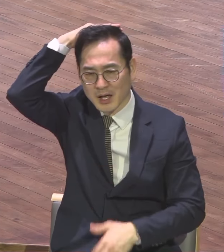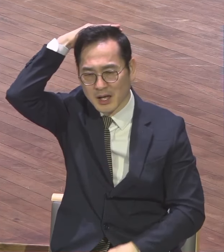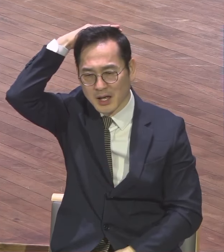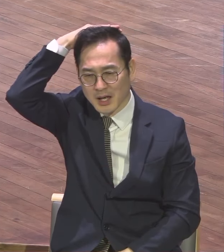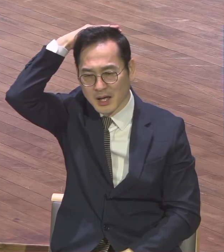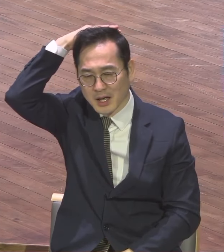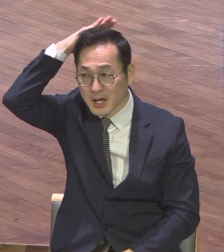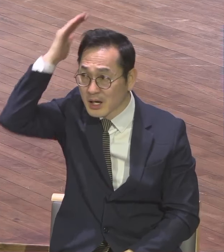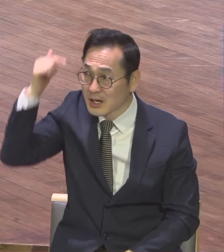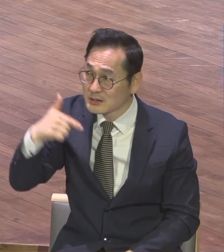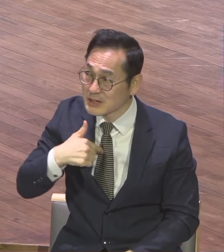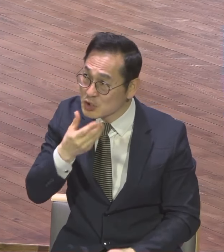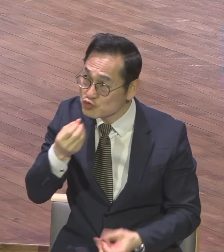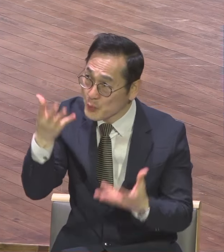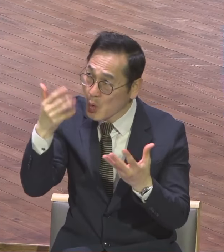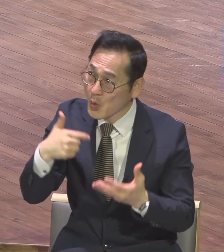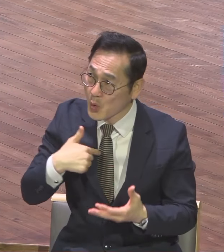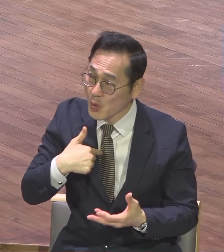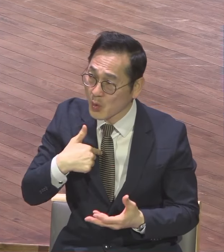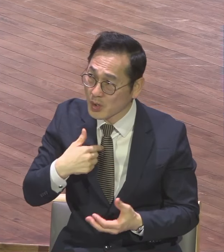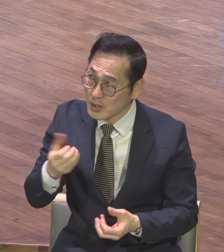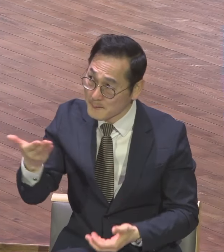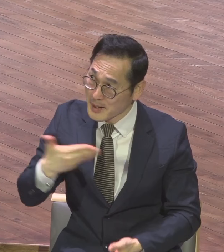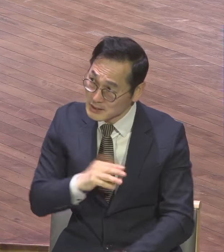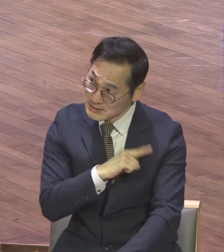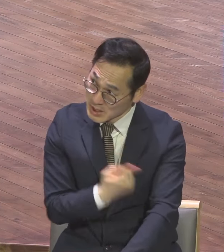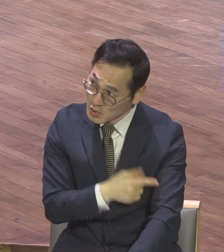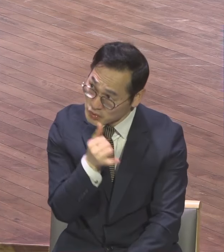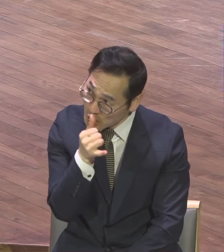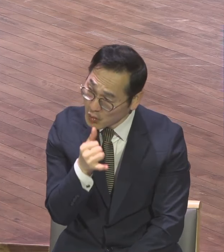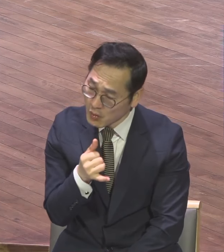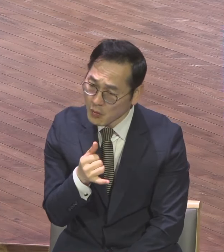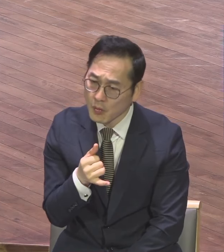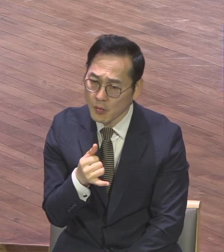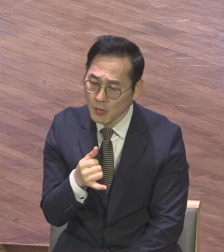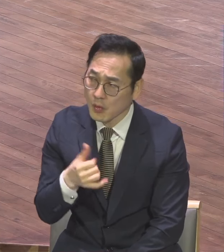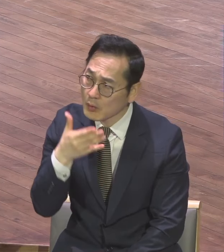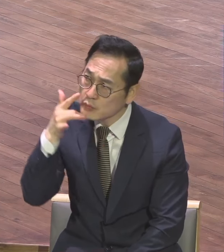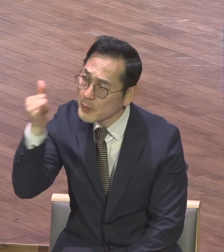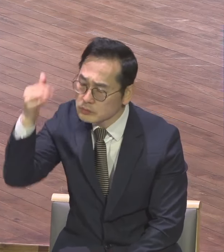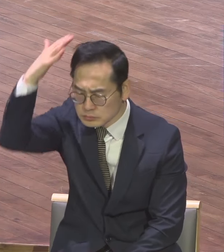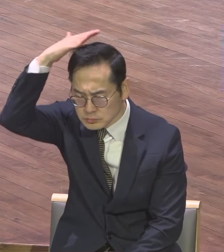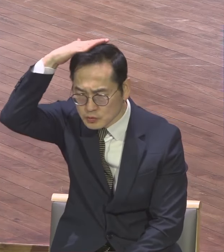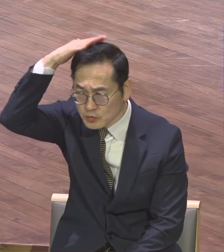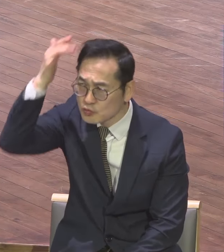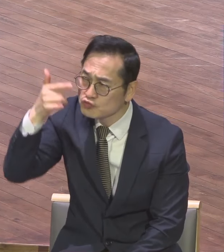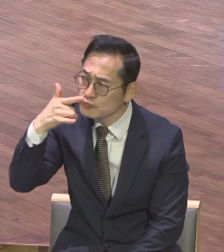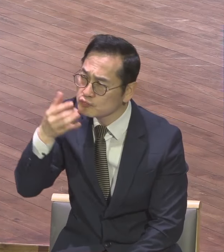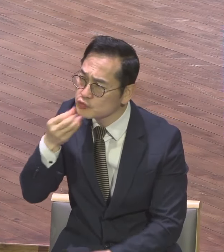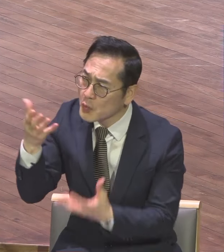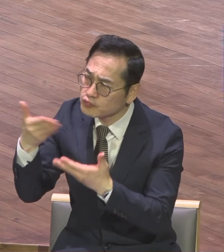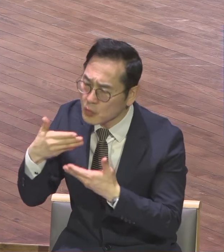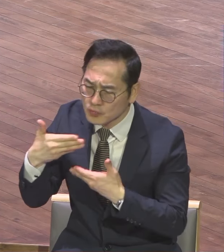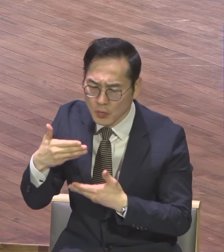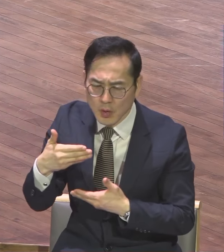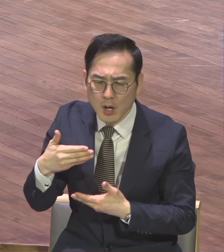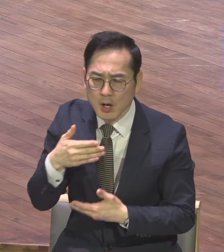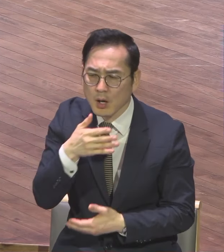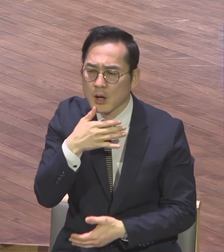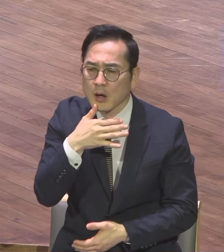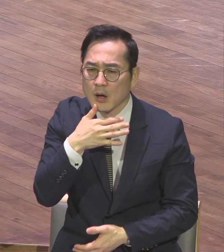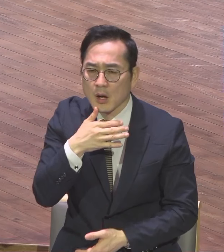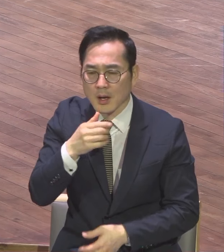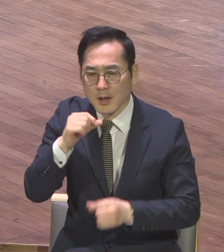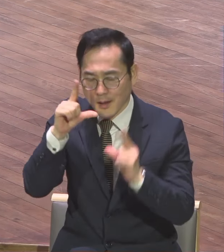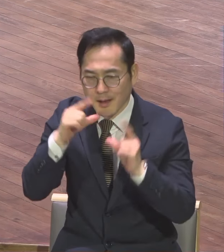가치가 있다는 인식이 들어갑니다. 이게 아, 나 축복 받은 사람이구나. 우리 부모님 말을 하나님 앞에서 예수님을